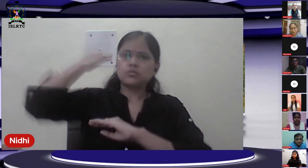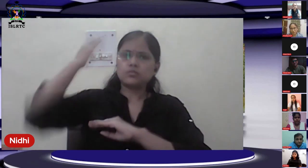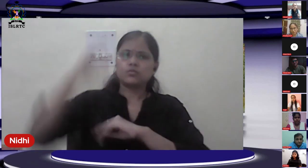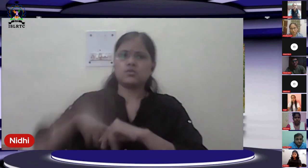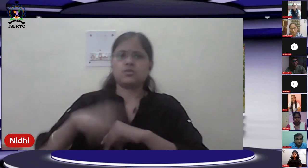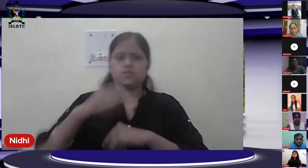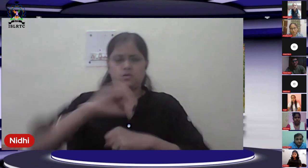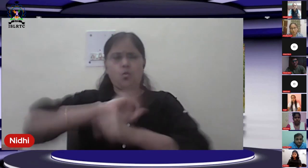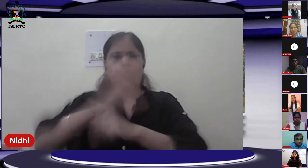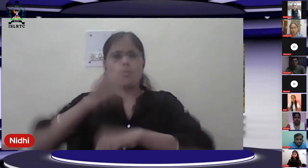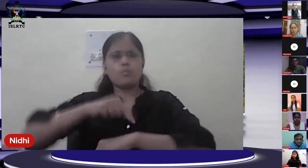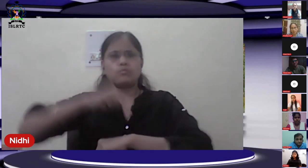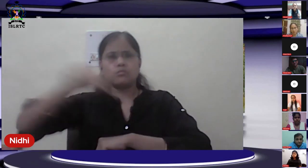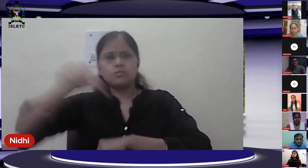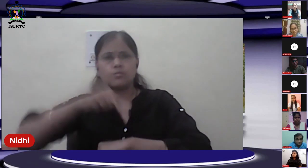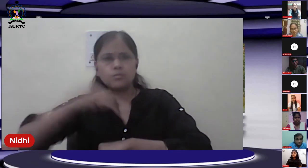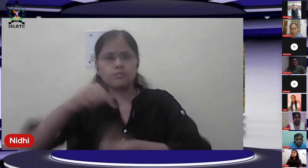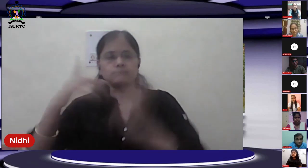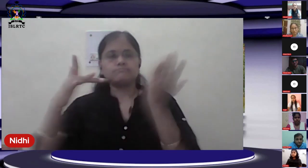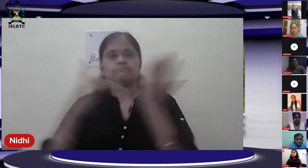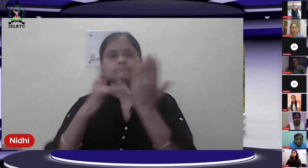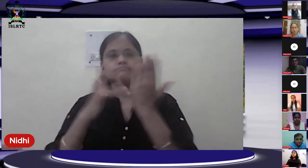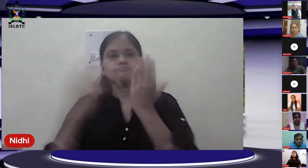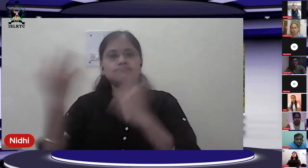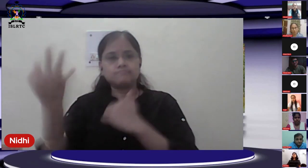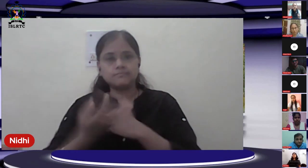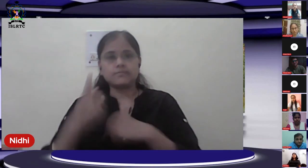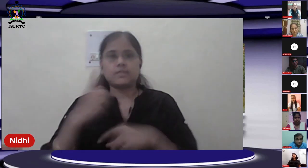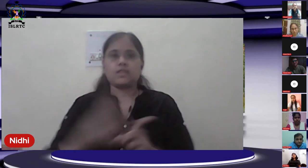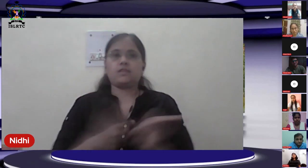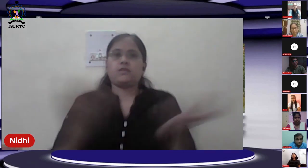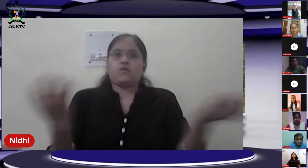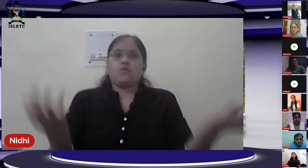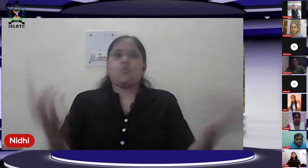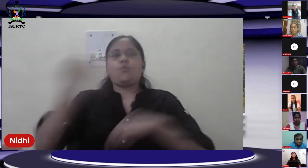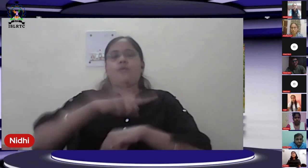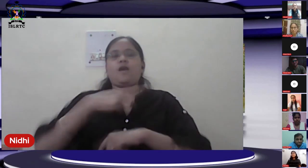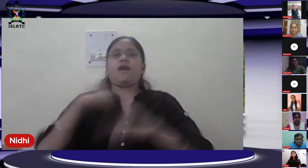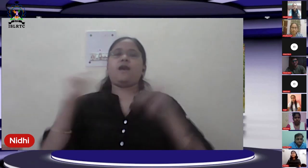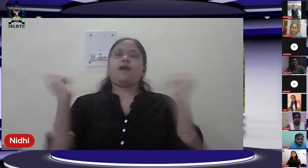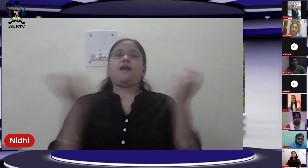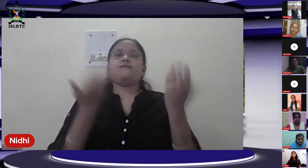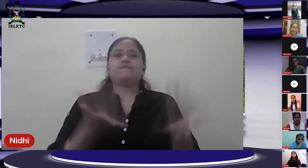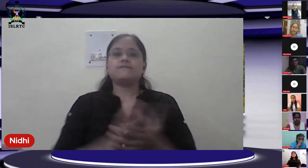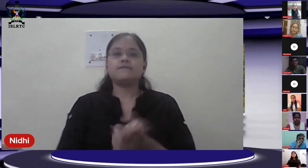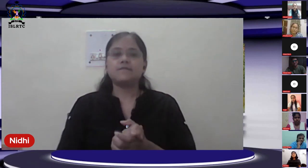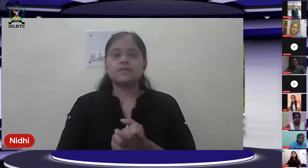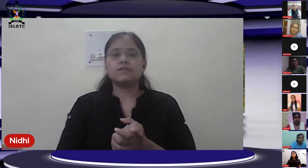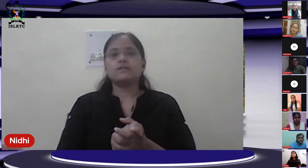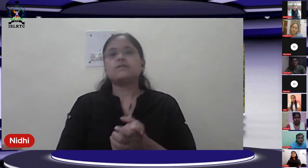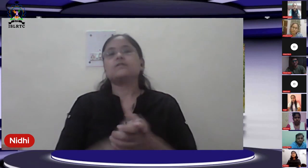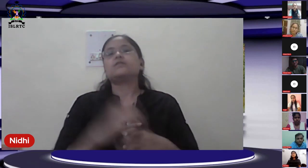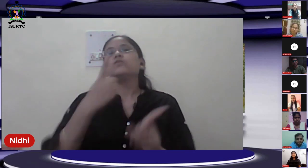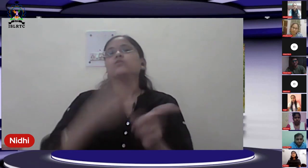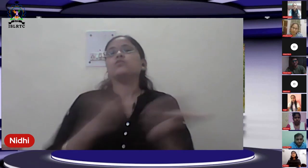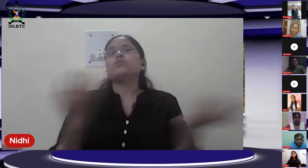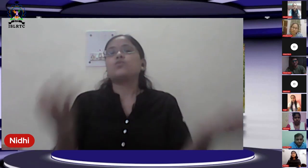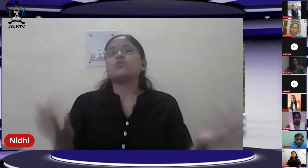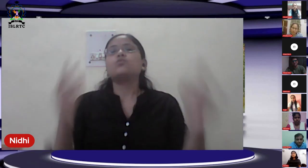डिजिटल माध्यम से ही ये दिन मनाया जा रहा है। हर बार योग दिवस पर अलग अलग थीम रखी जाती है, इस बार भी